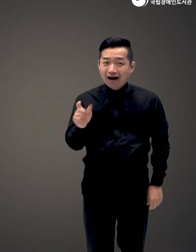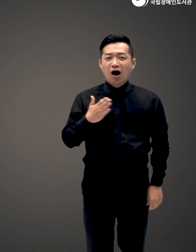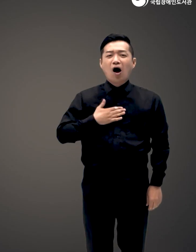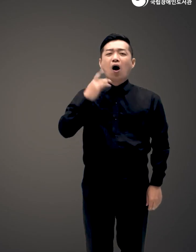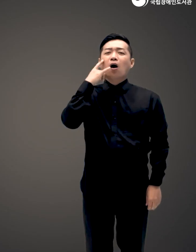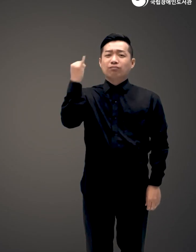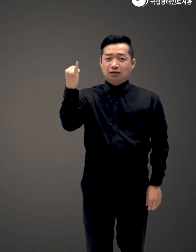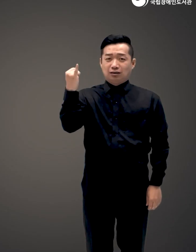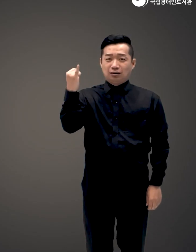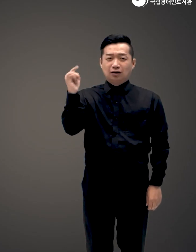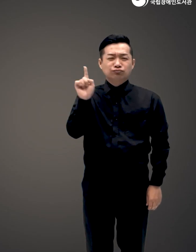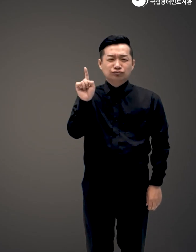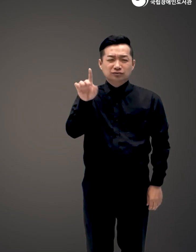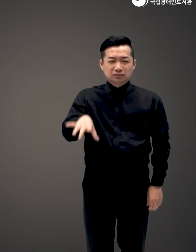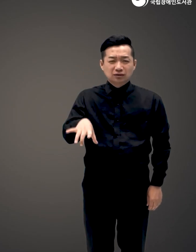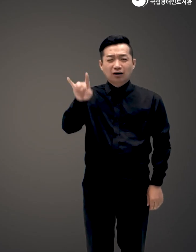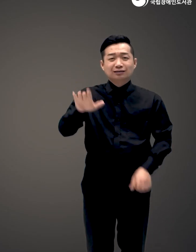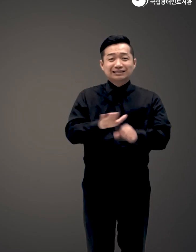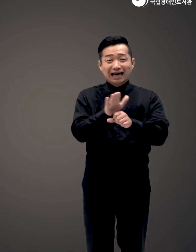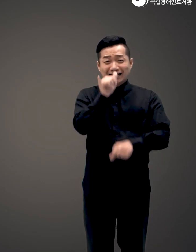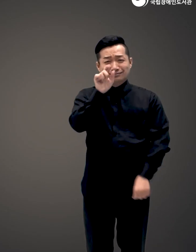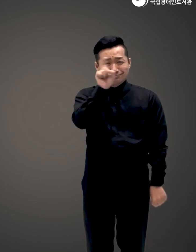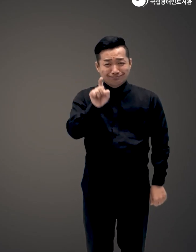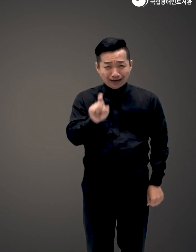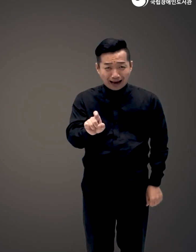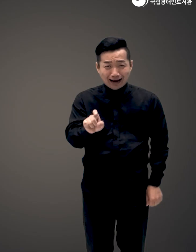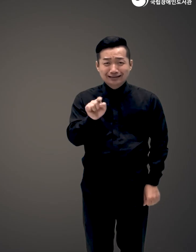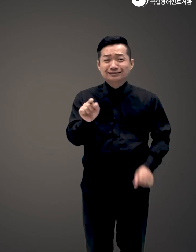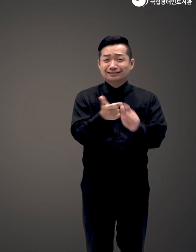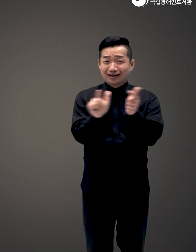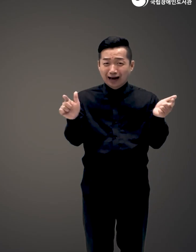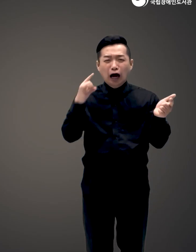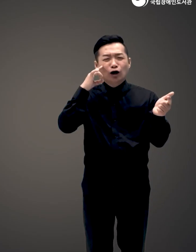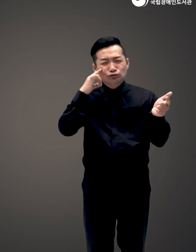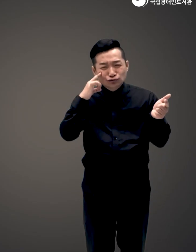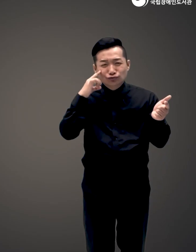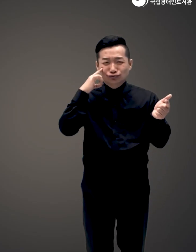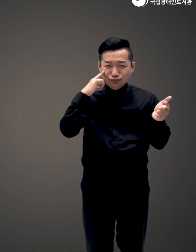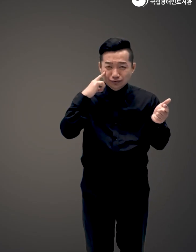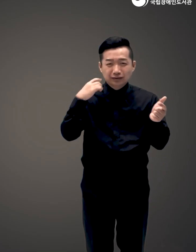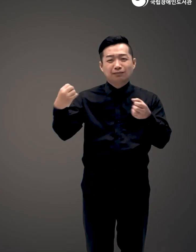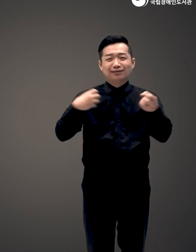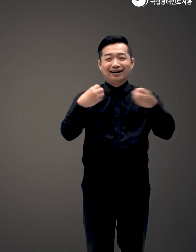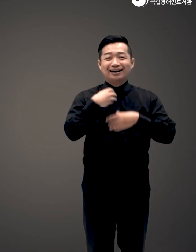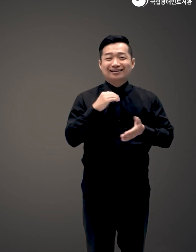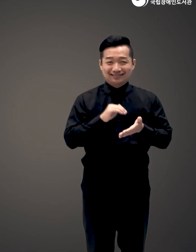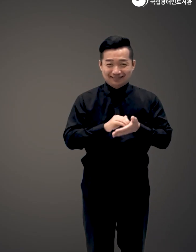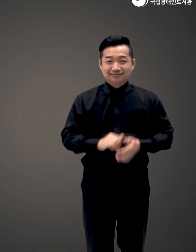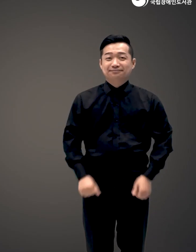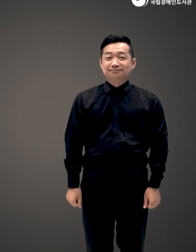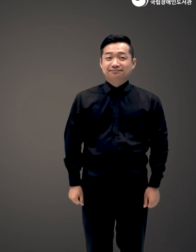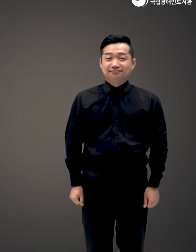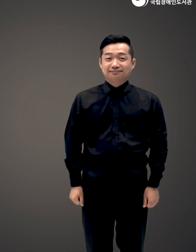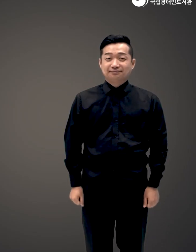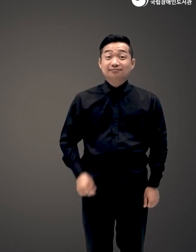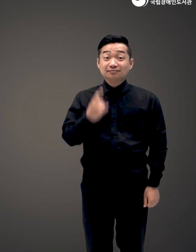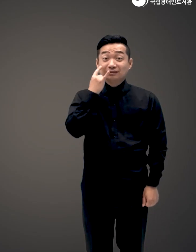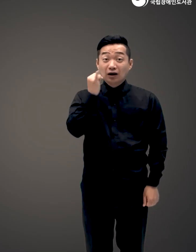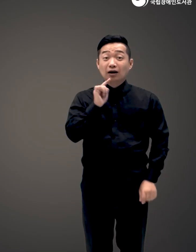있을까? 뭐 우리 엄마한테는 무슨 첫사랑이 있을까? 뭐 이런 게 궁금해진다는 얘기를 굉장히 많이